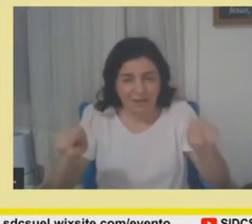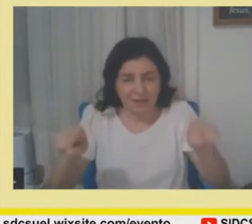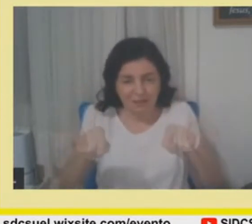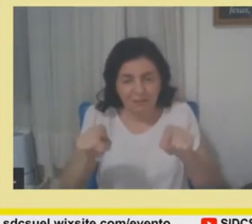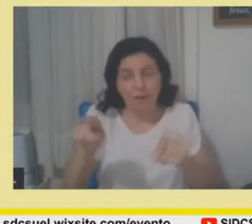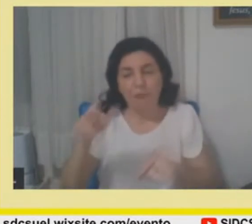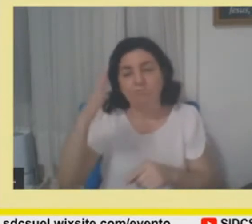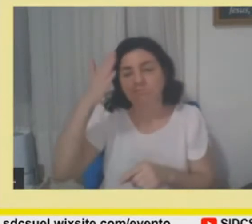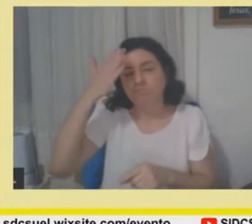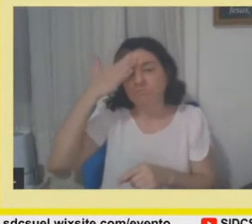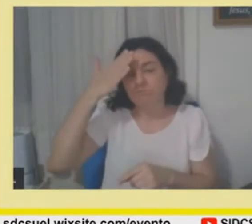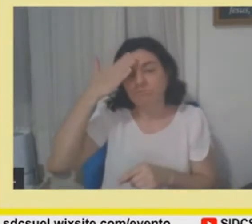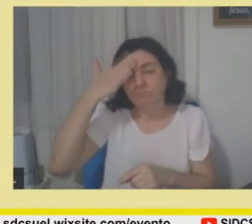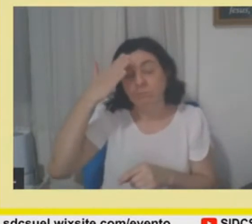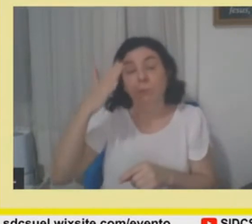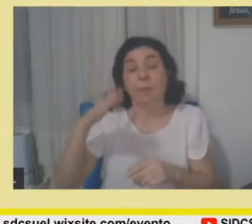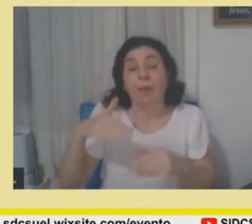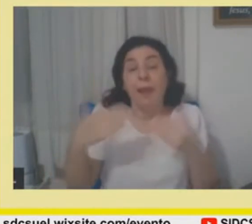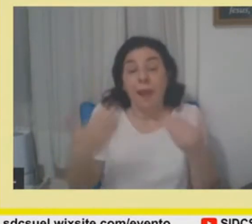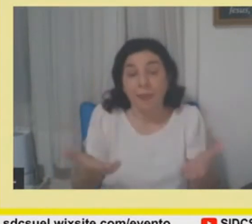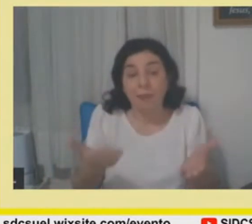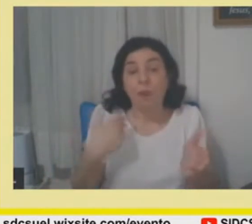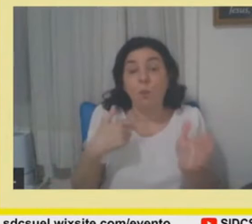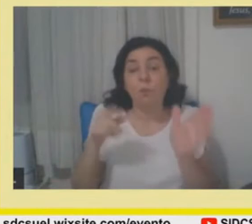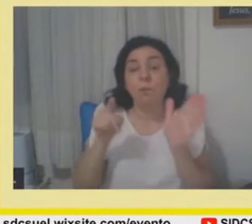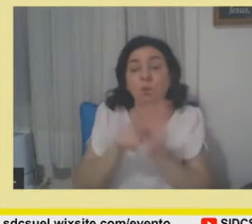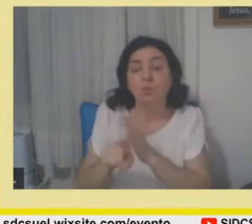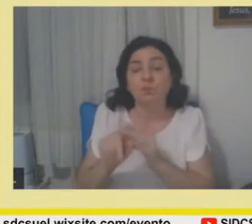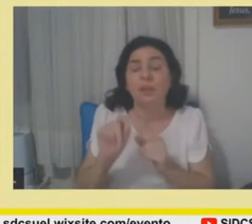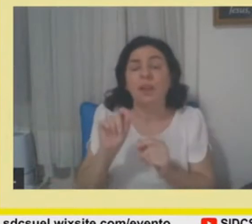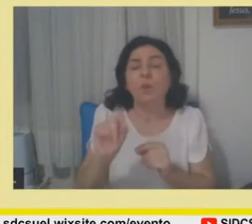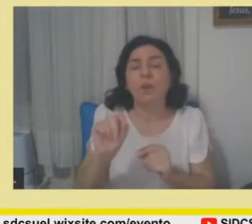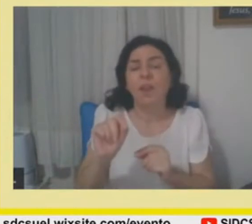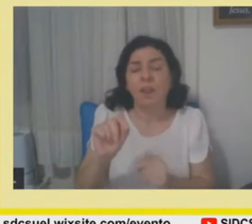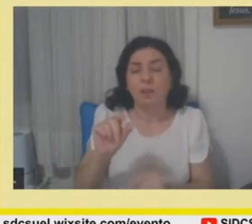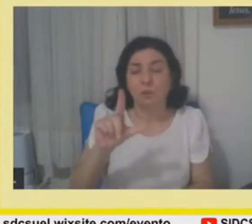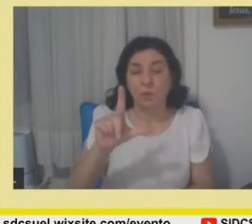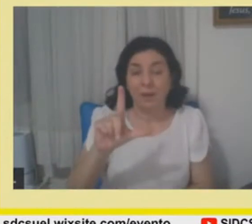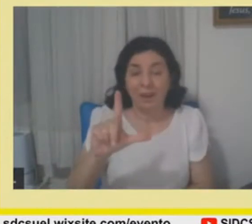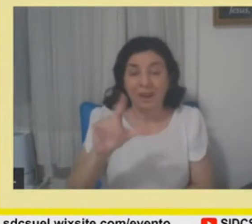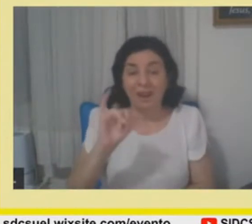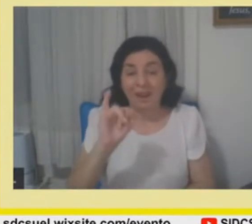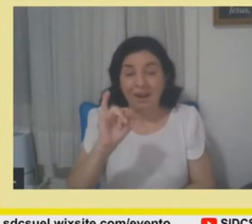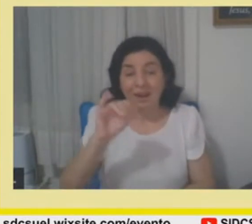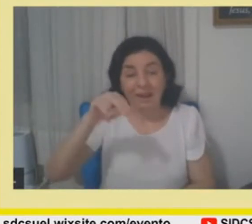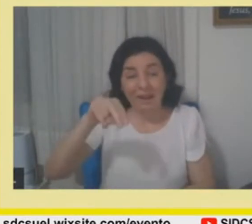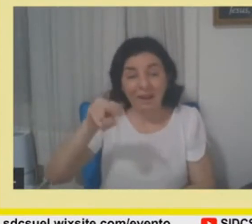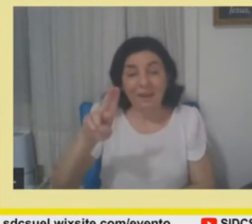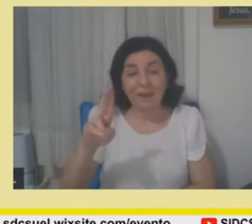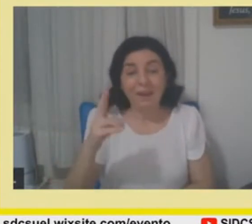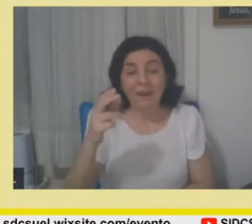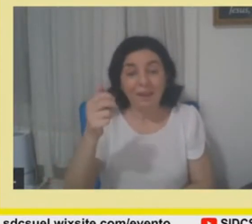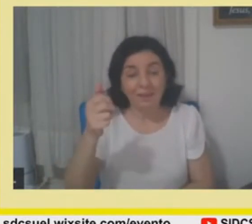matriz. O sinal é assim, ó, matriz. Você sabe o que é matriz?